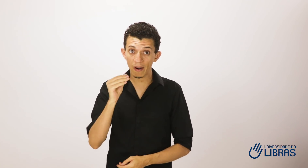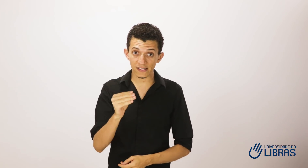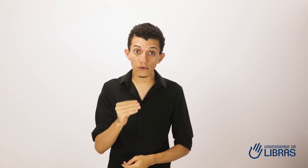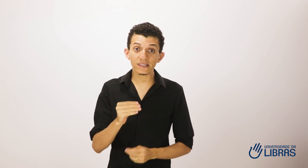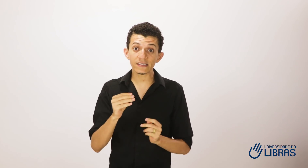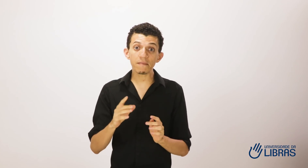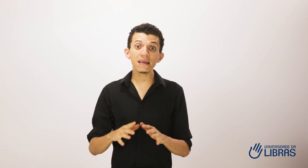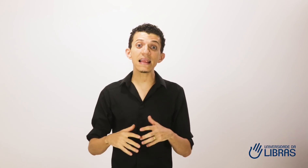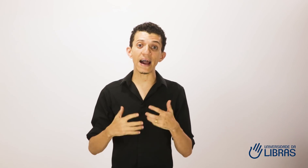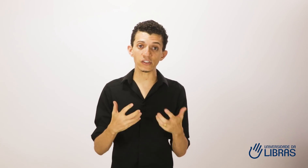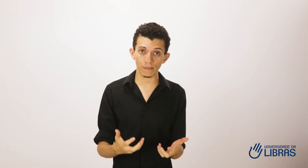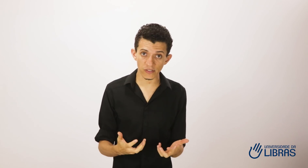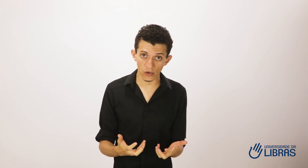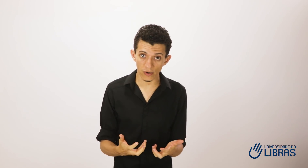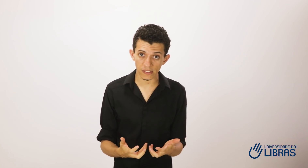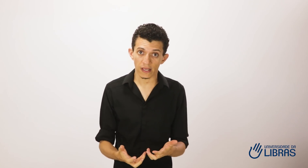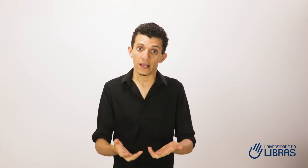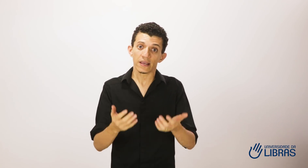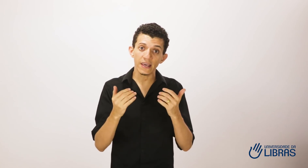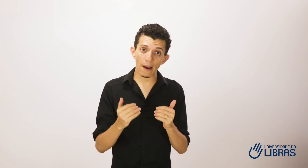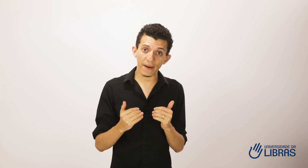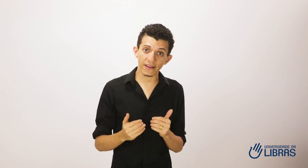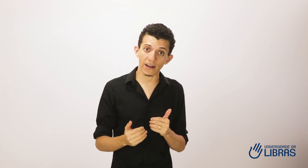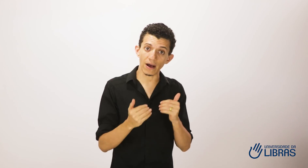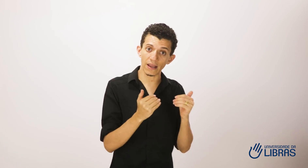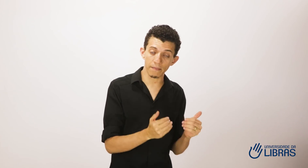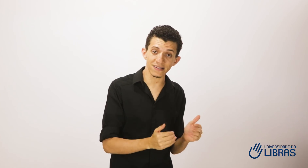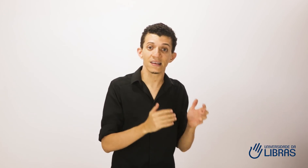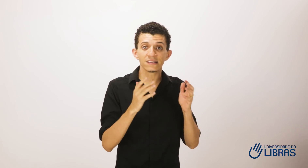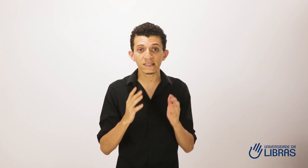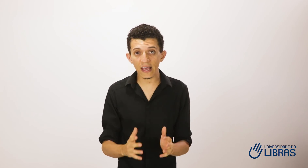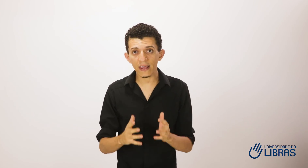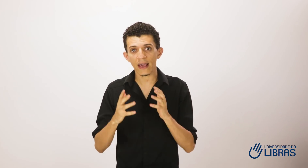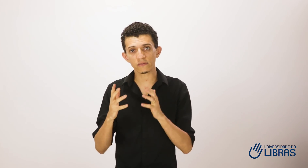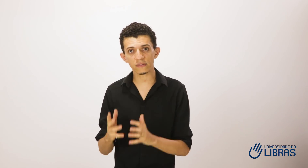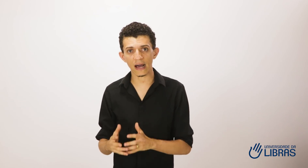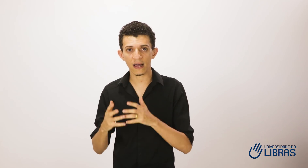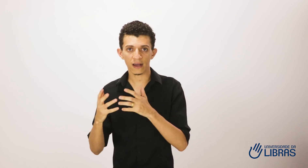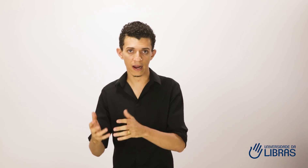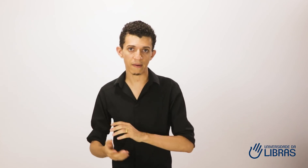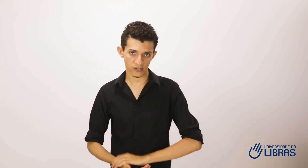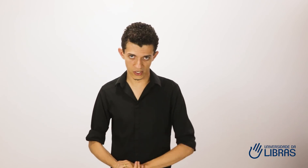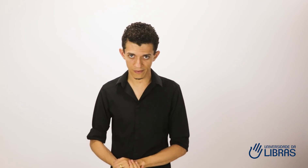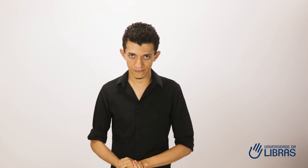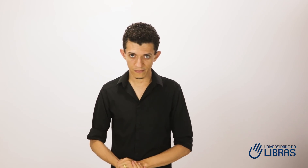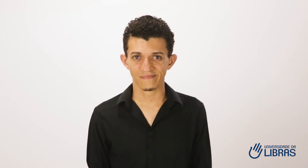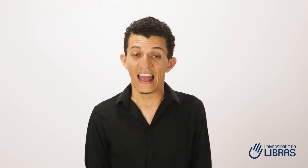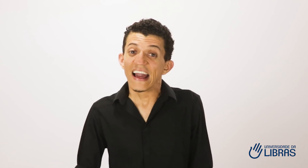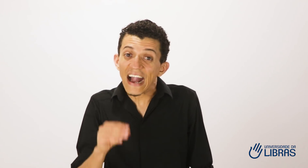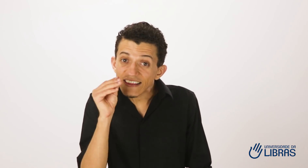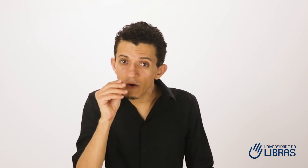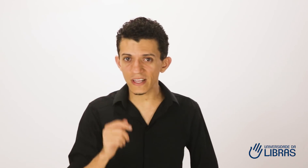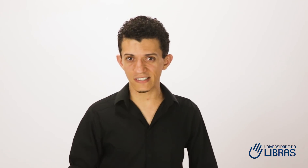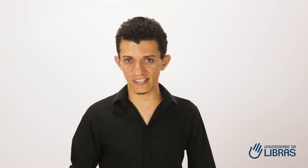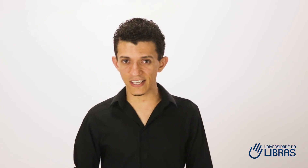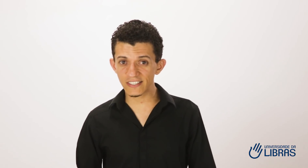Brasil existem milhares de pessoas que aprenderam a Libras sem estudar gramática. Cada um desses